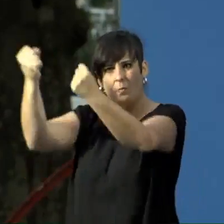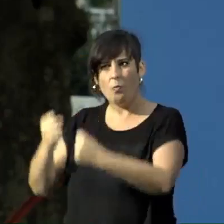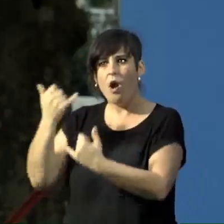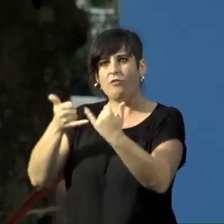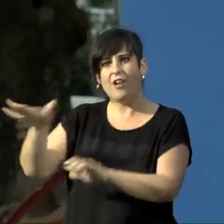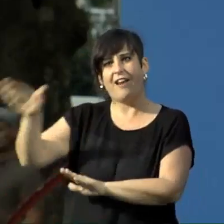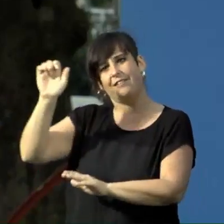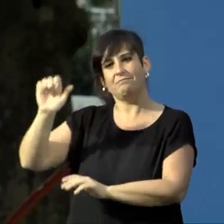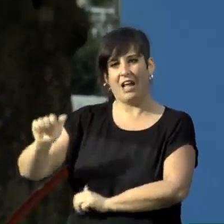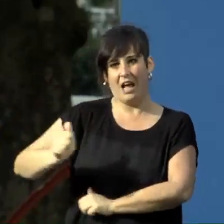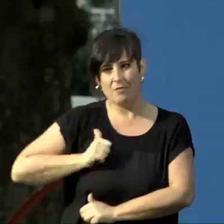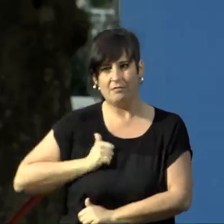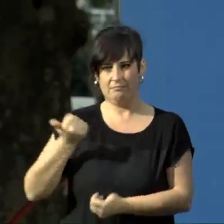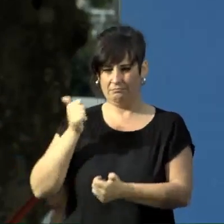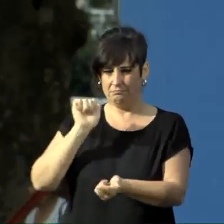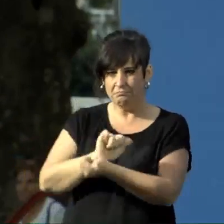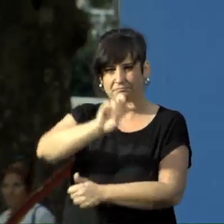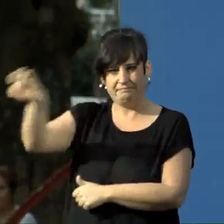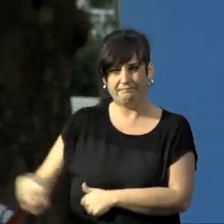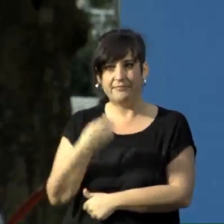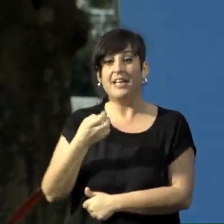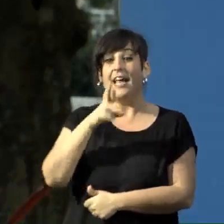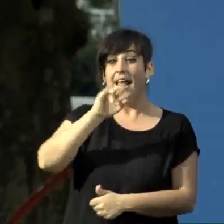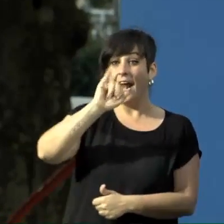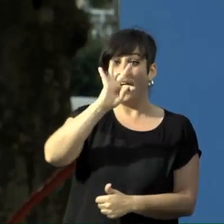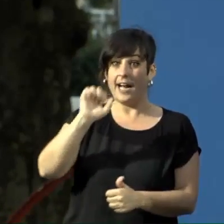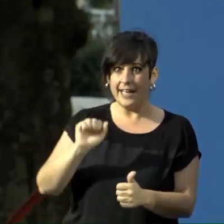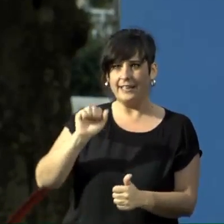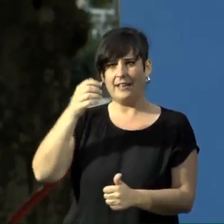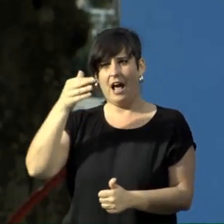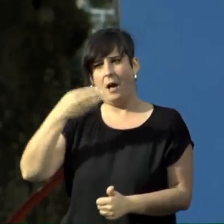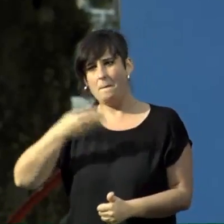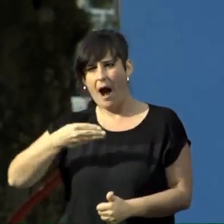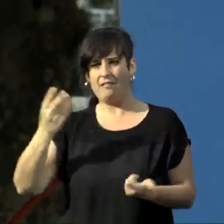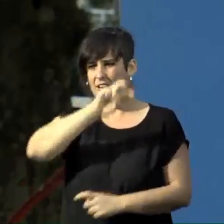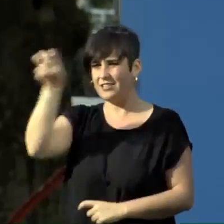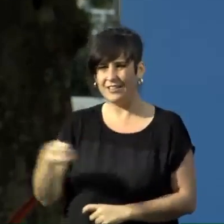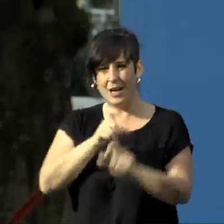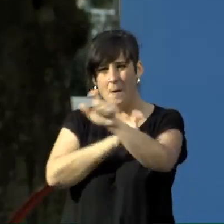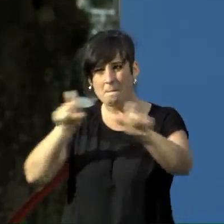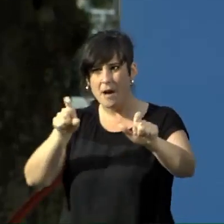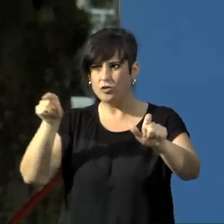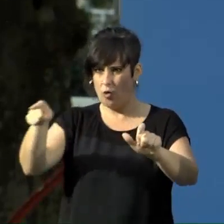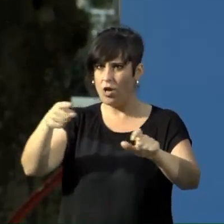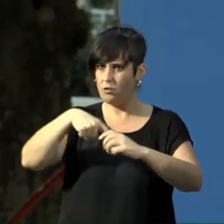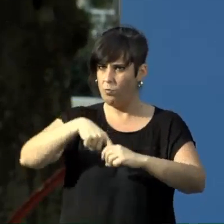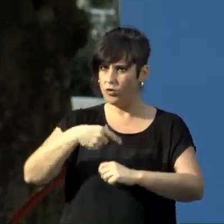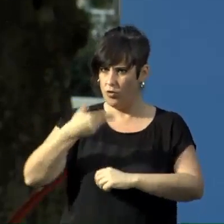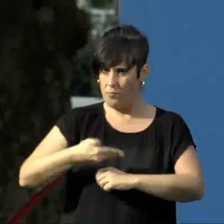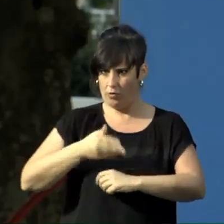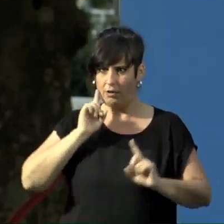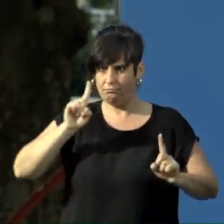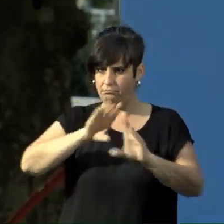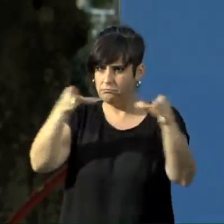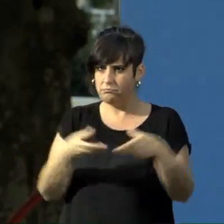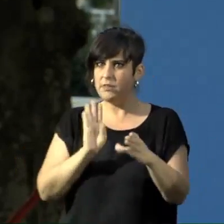É Rita Barberá, Bárcenas, Fabra, que non son 4 que pasaban por aí, que eran os dirixentes en primeira liña do Partido Popular. O